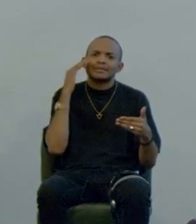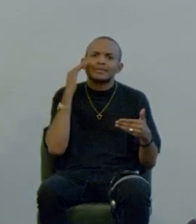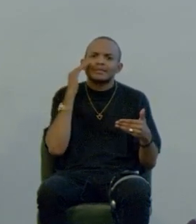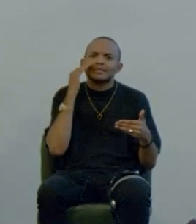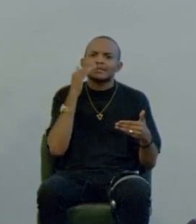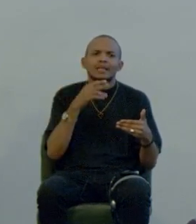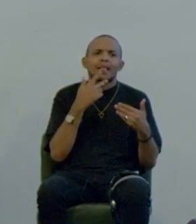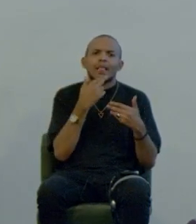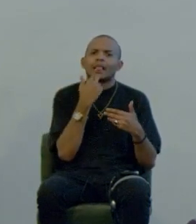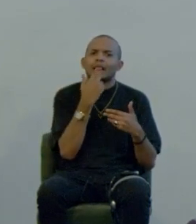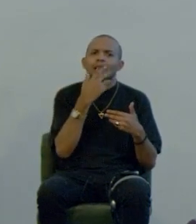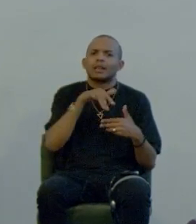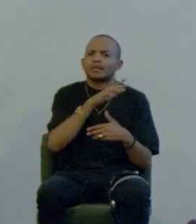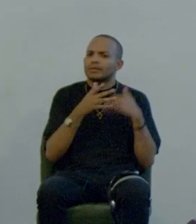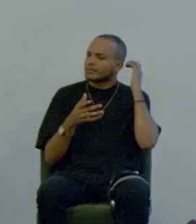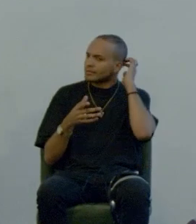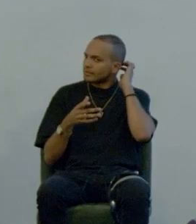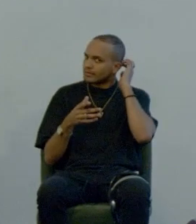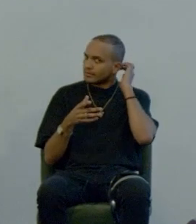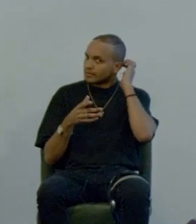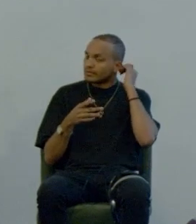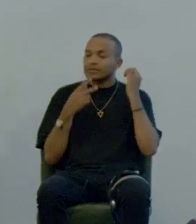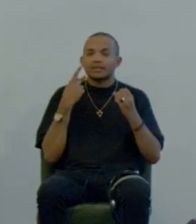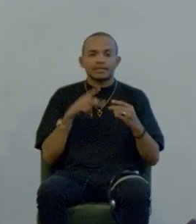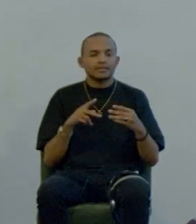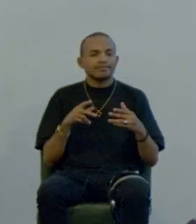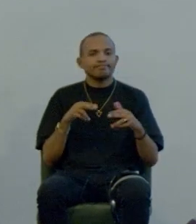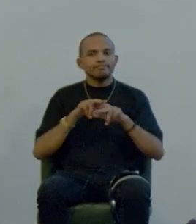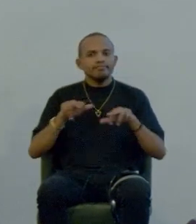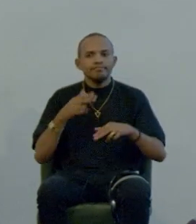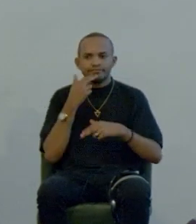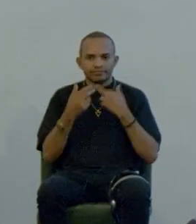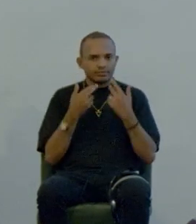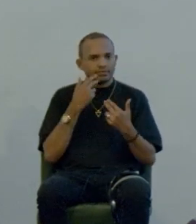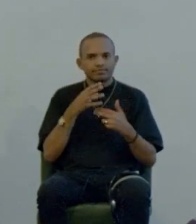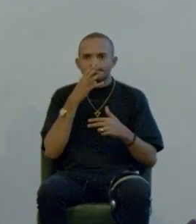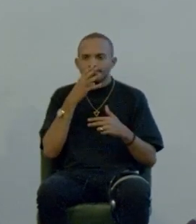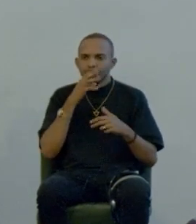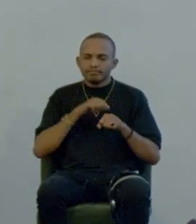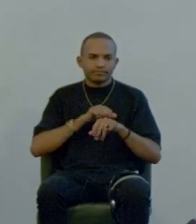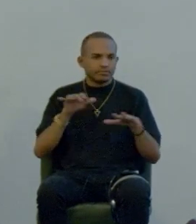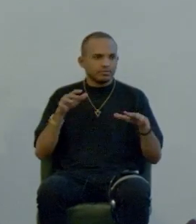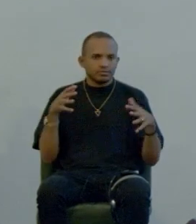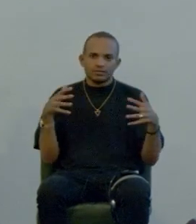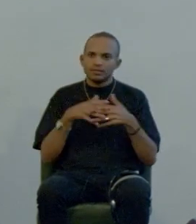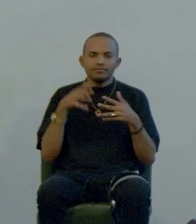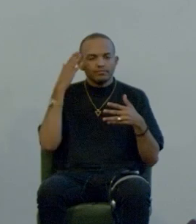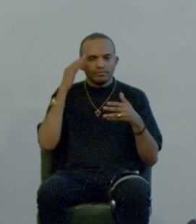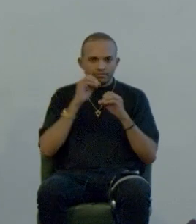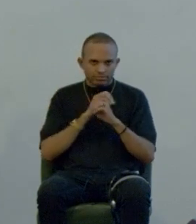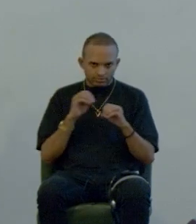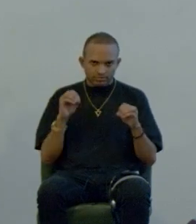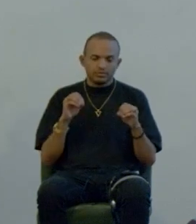entender as línguas que eram faladas em outros locais. E essa diversidade linguística foi uma coisa que incomodou muito ele não conseguia entender isso